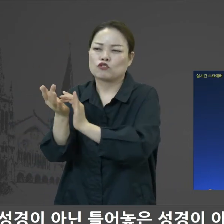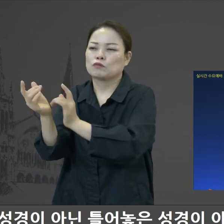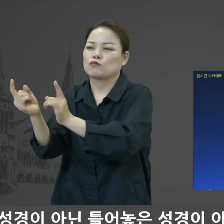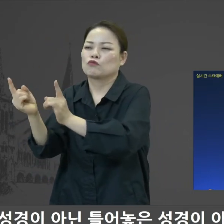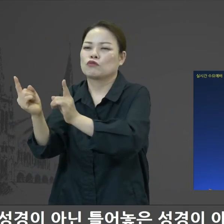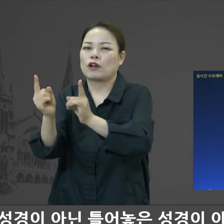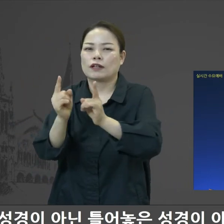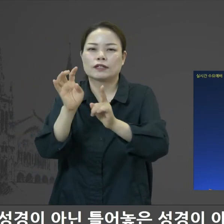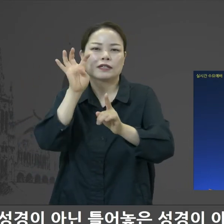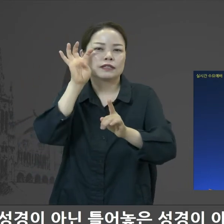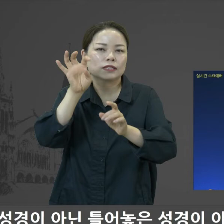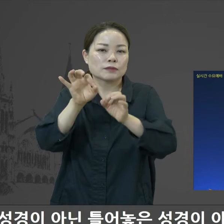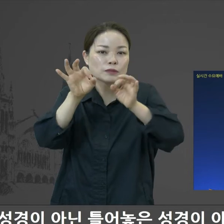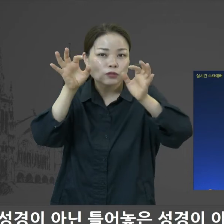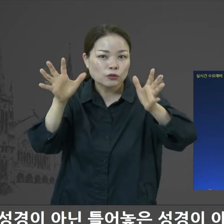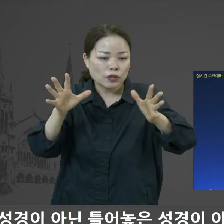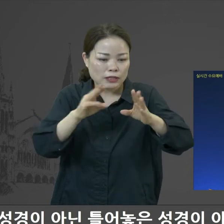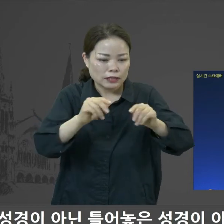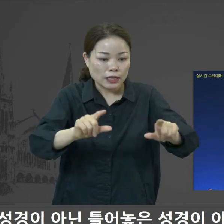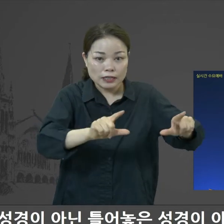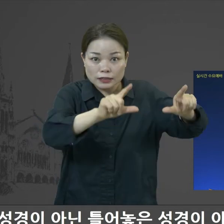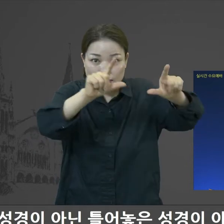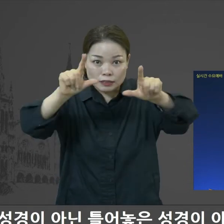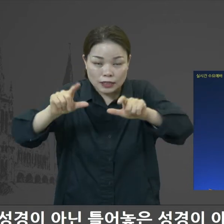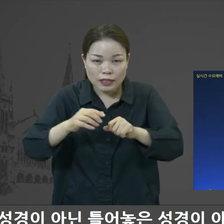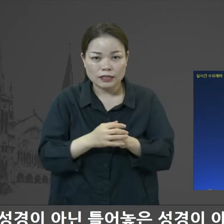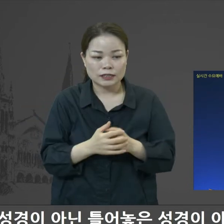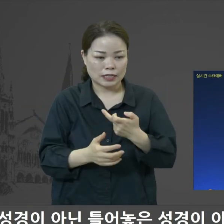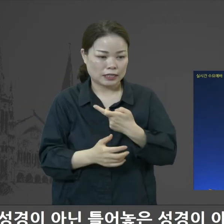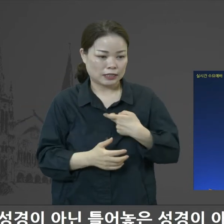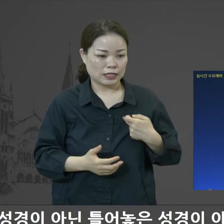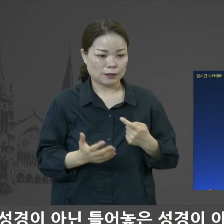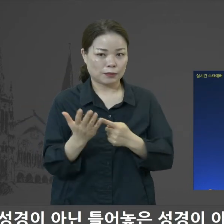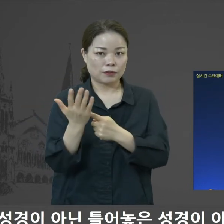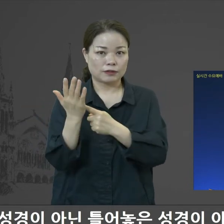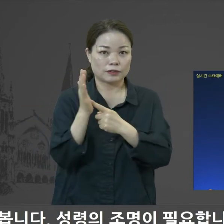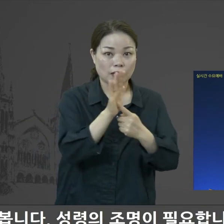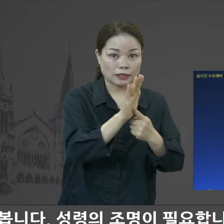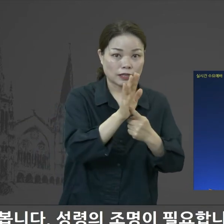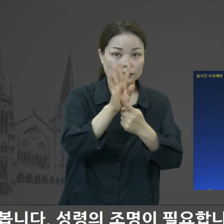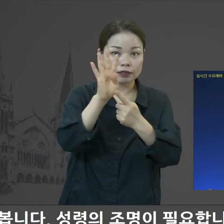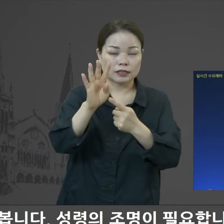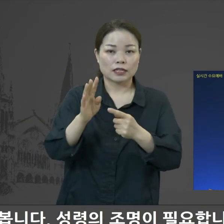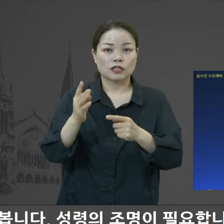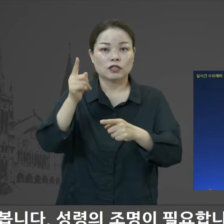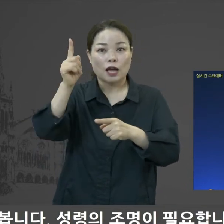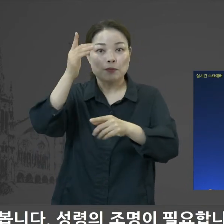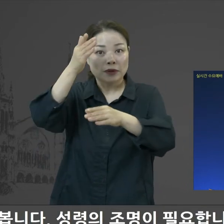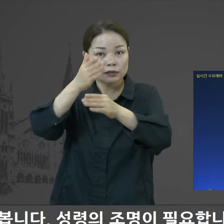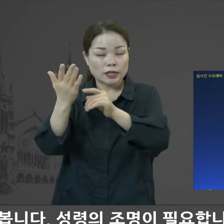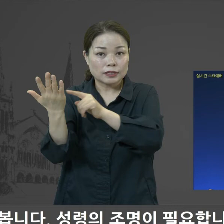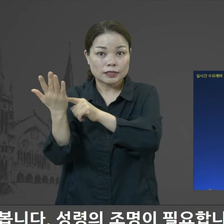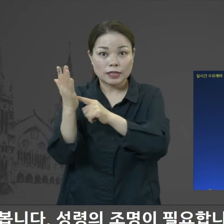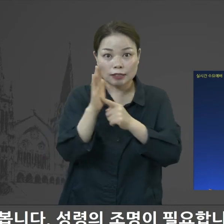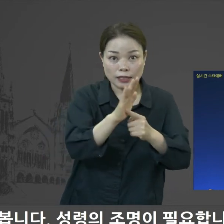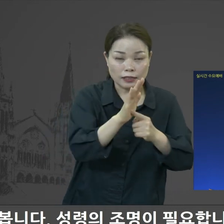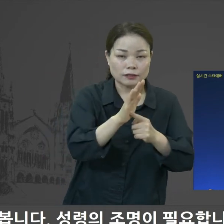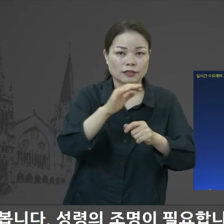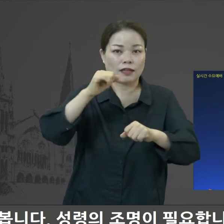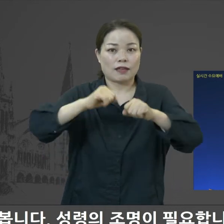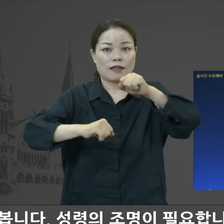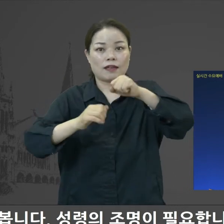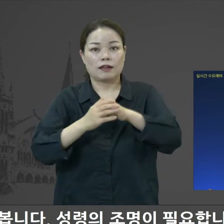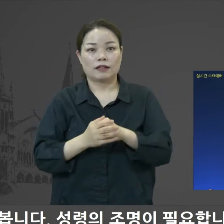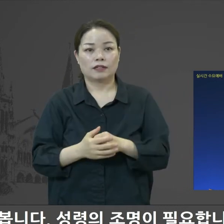부활하시고 40일 동안 이 땅에 머무시면서 제자들에게 4번 나타나시는데 그중 한 번 나타나셔서 이렇게